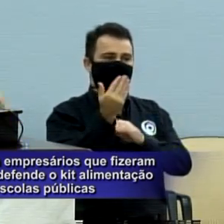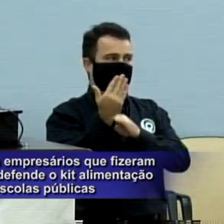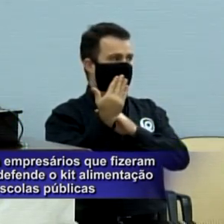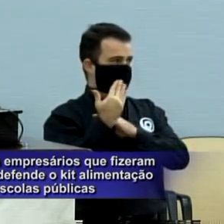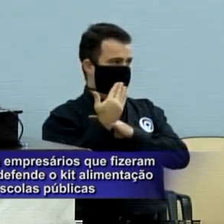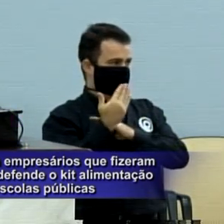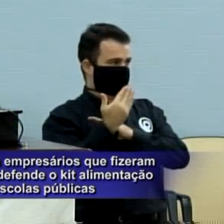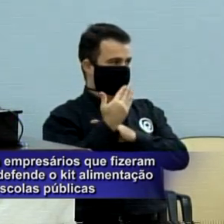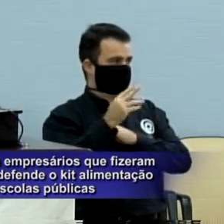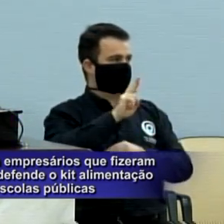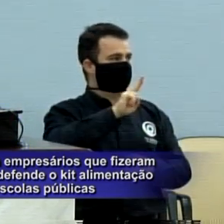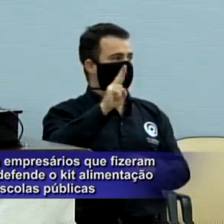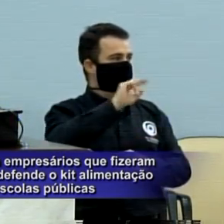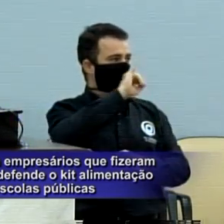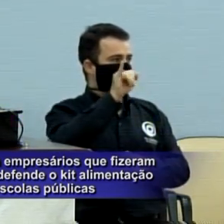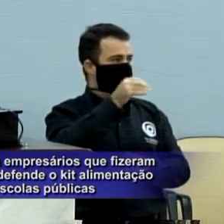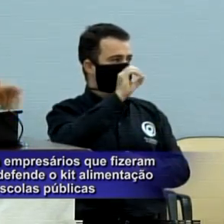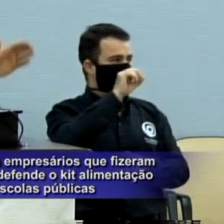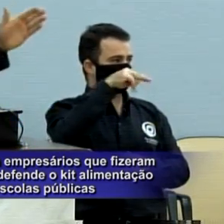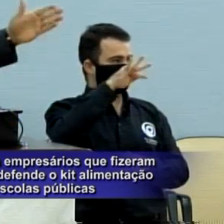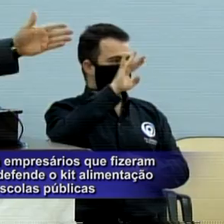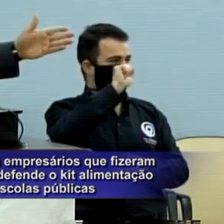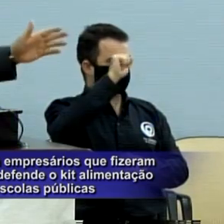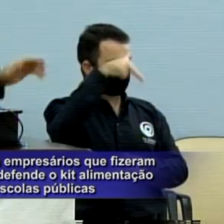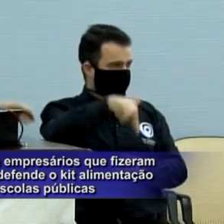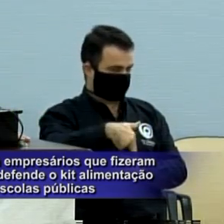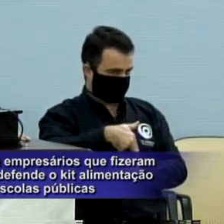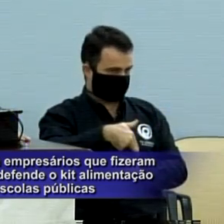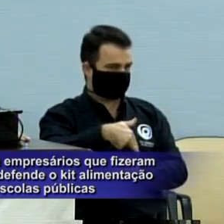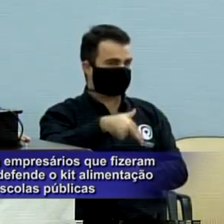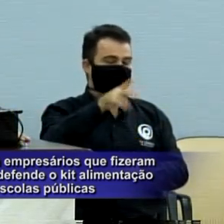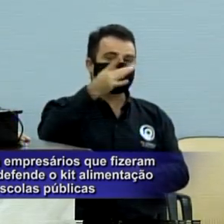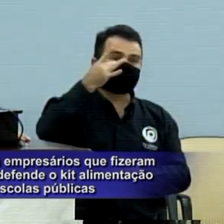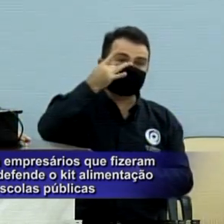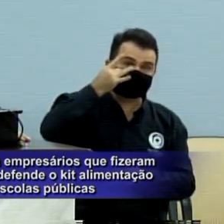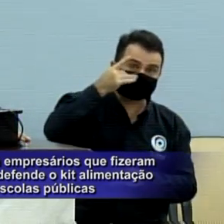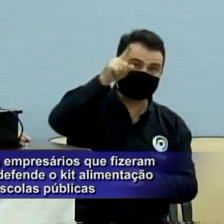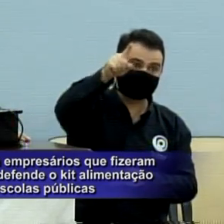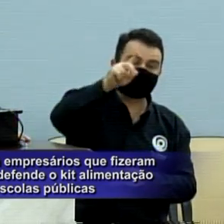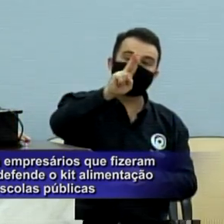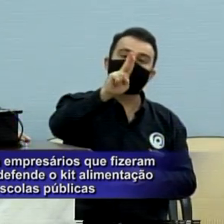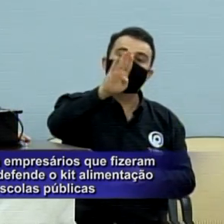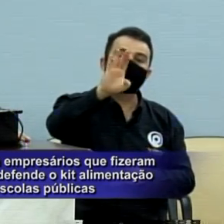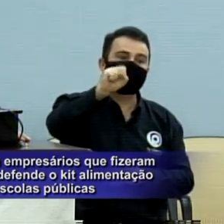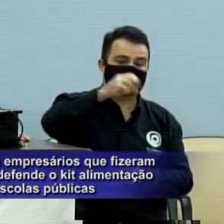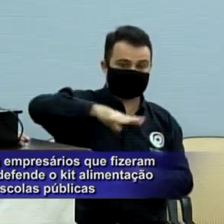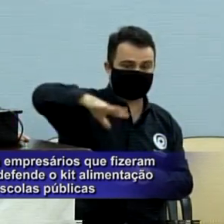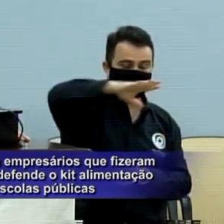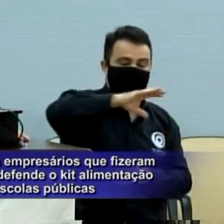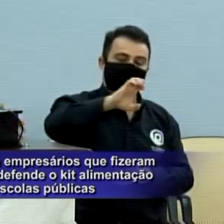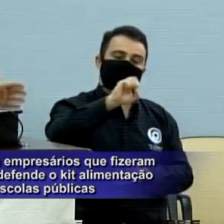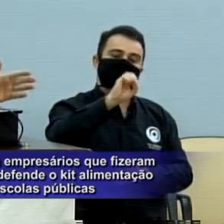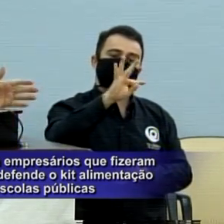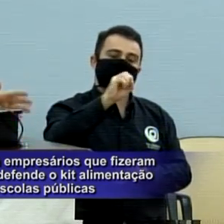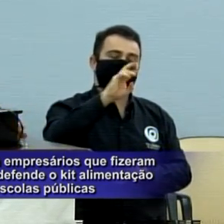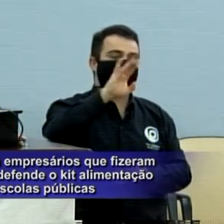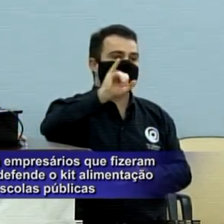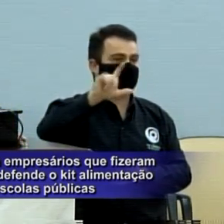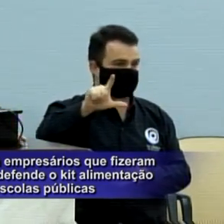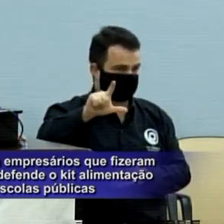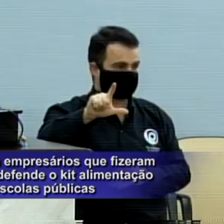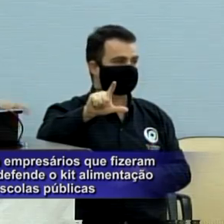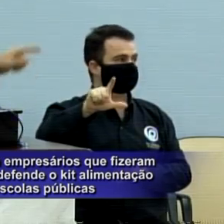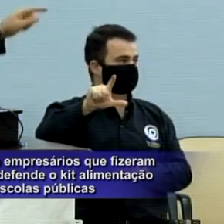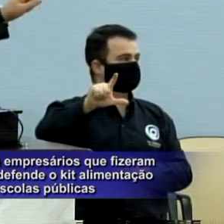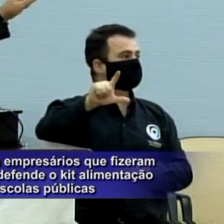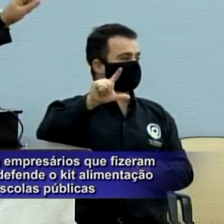assessor Jonathan, foi constatar in loco na UBS do Estoril a lotação que está